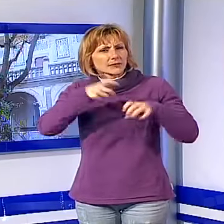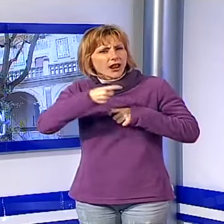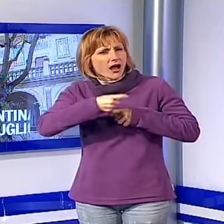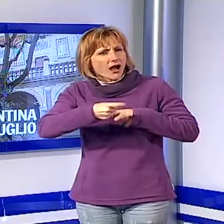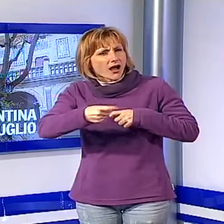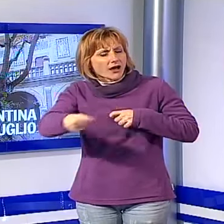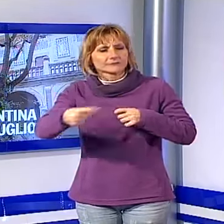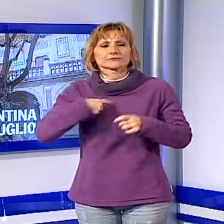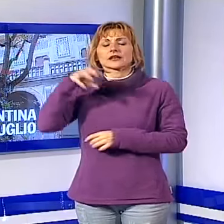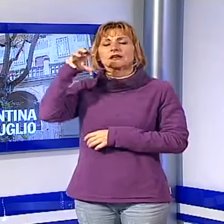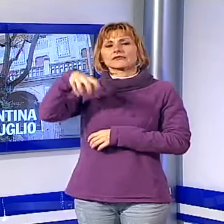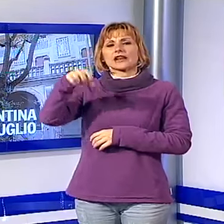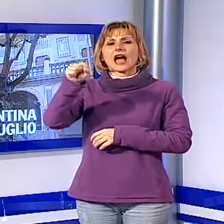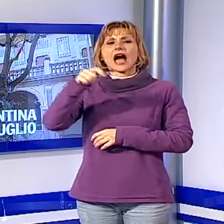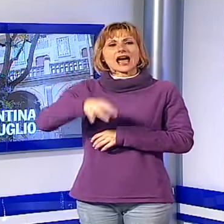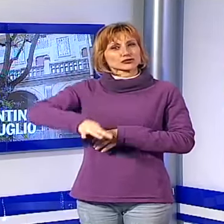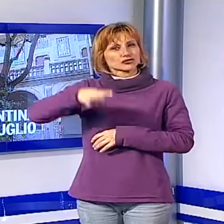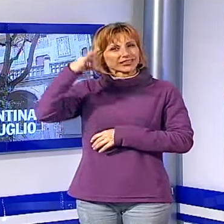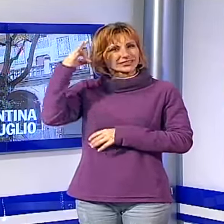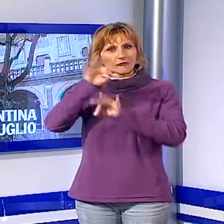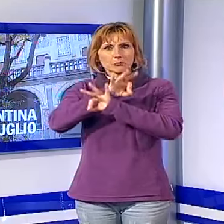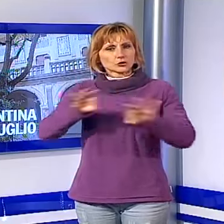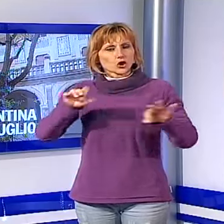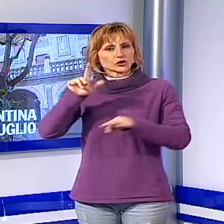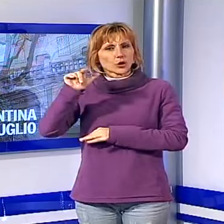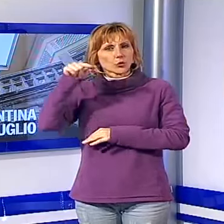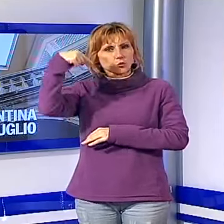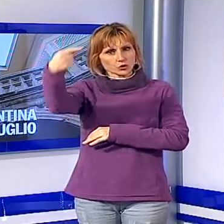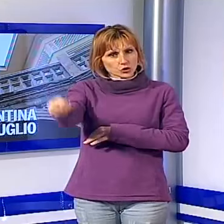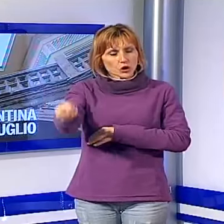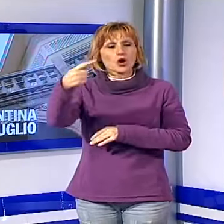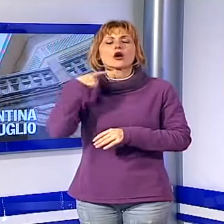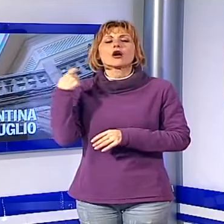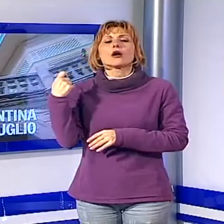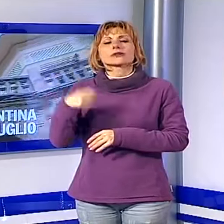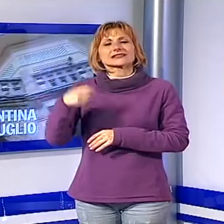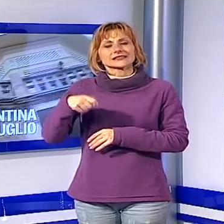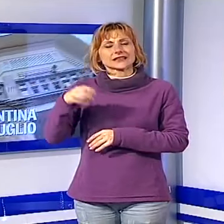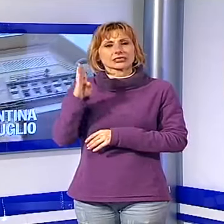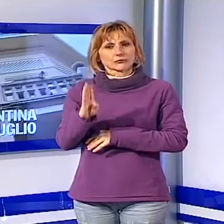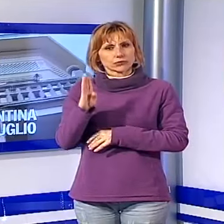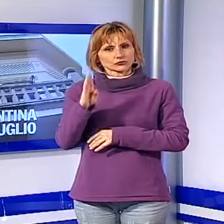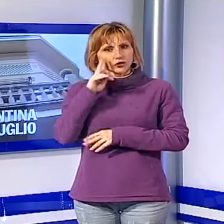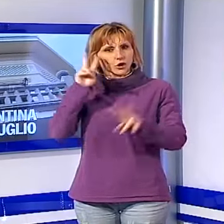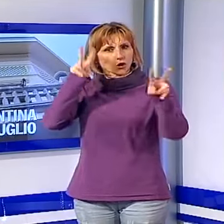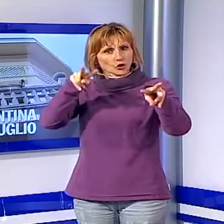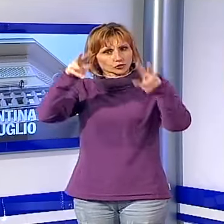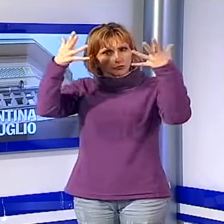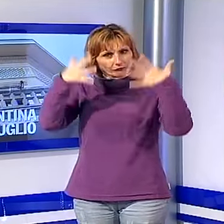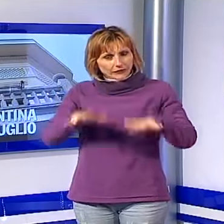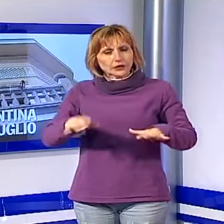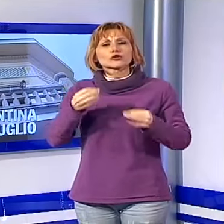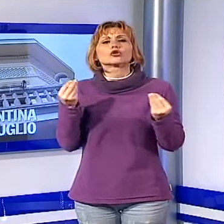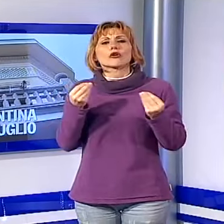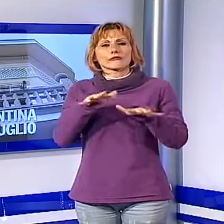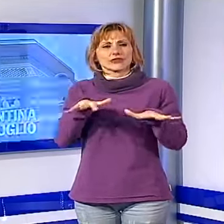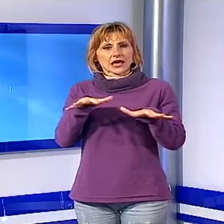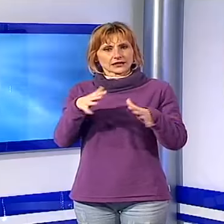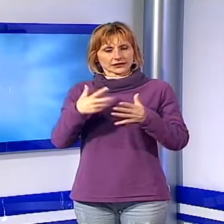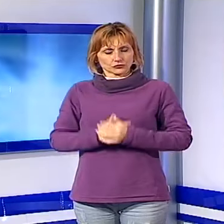Argentina pronta a luglio l'annuncio del presidente della provincia Baccelli dopo un sopralluogo allo storico immobile via Reggino.